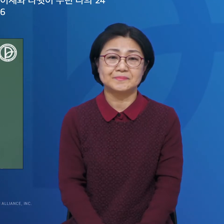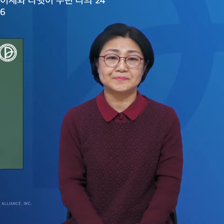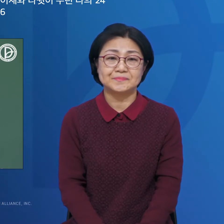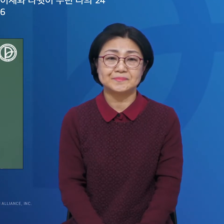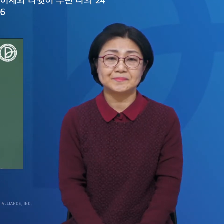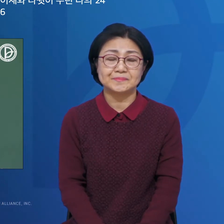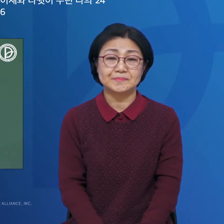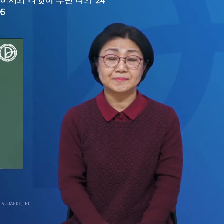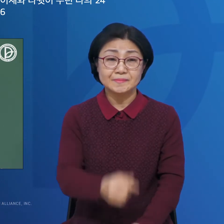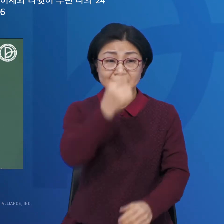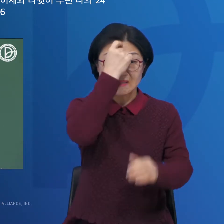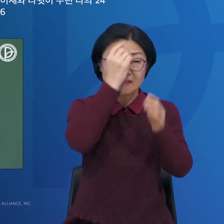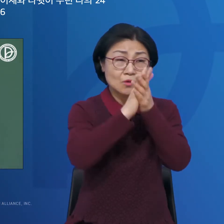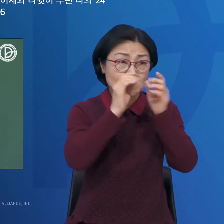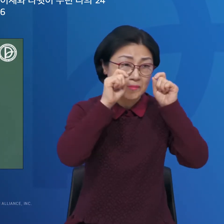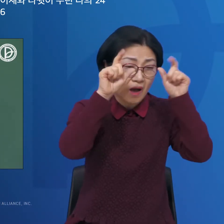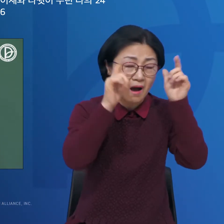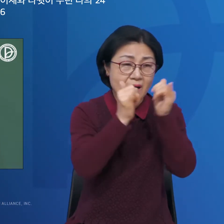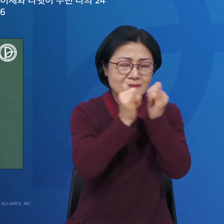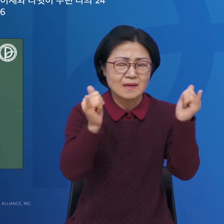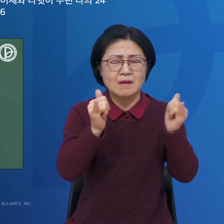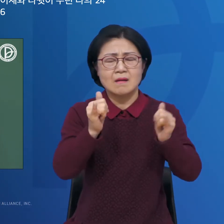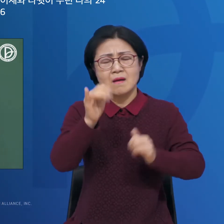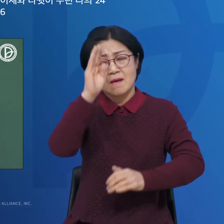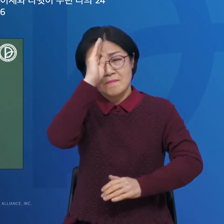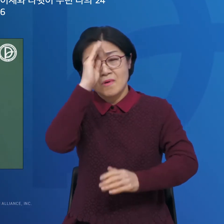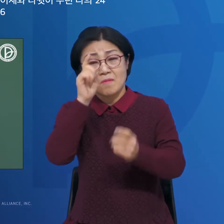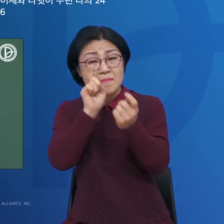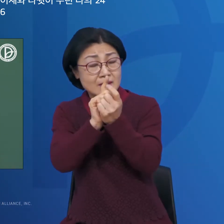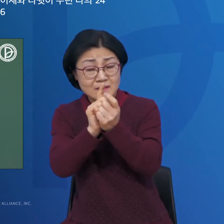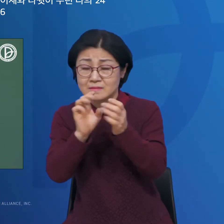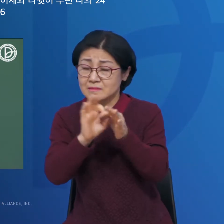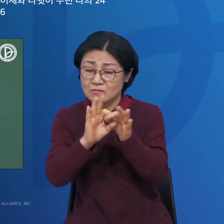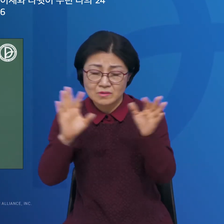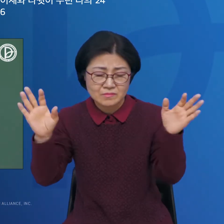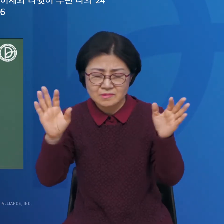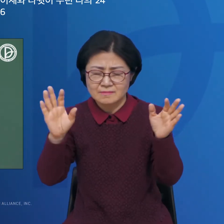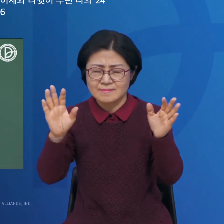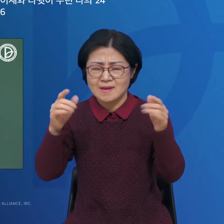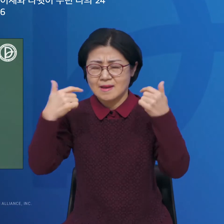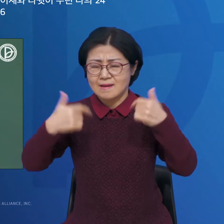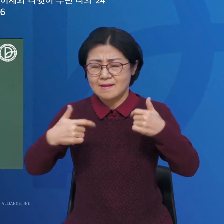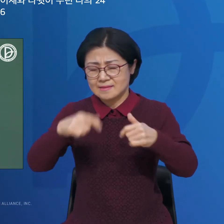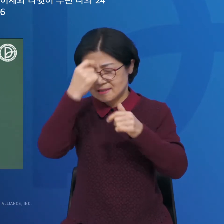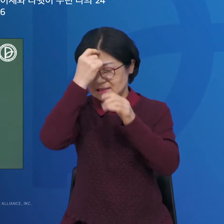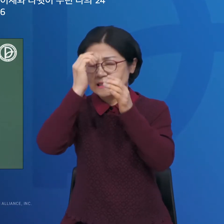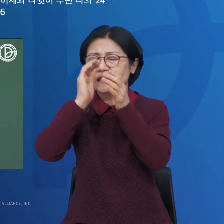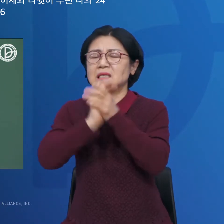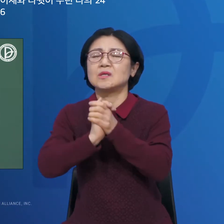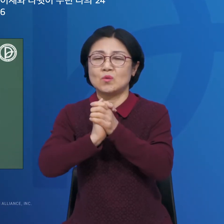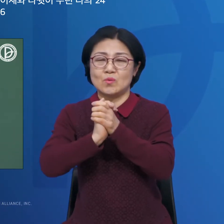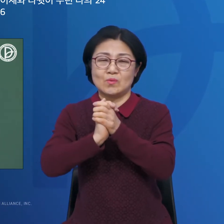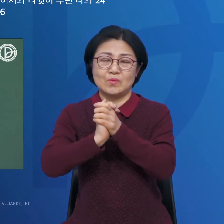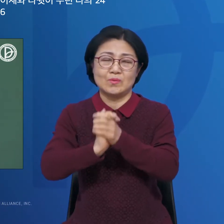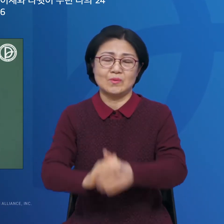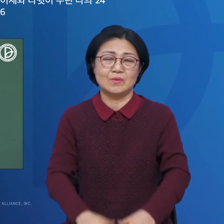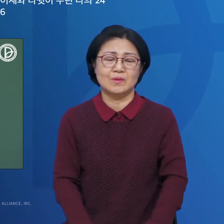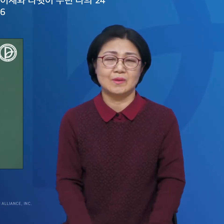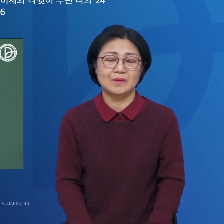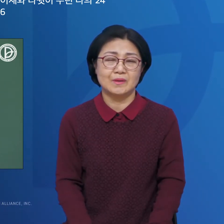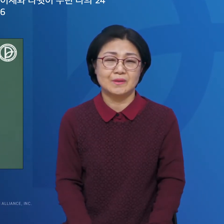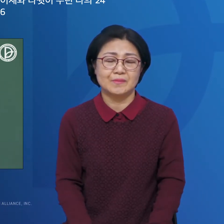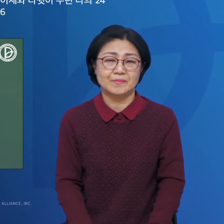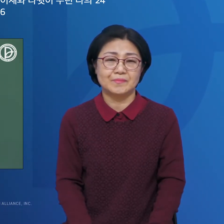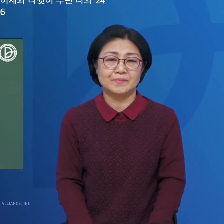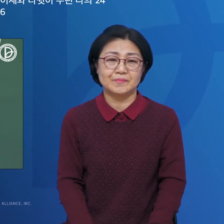시작하다. People who really knows prayer, even if they are sick or ill, they're not discouraged by it. 기도는 보좌의 축복을